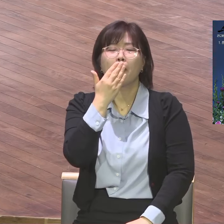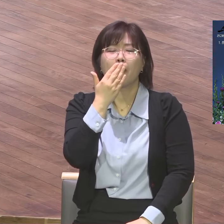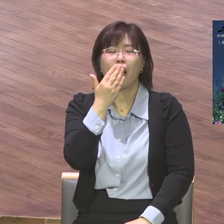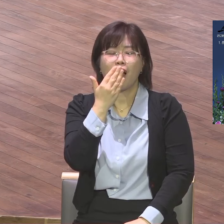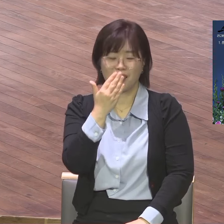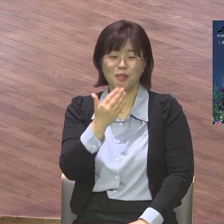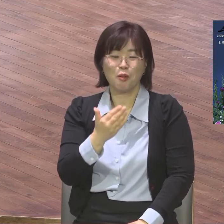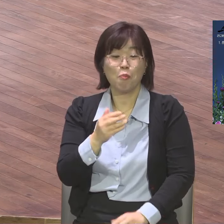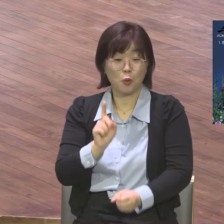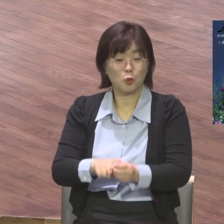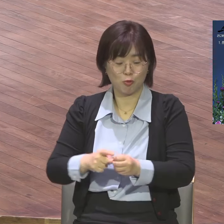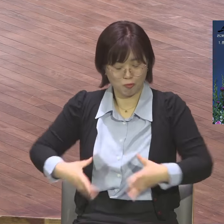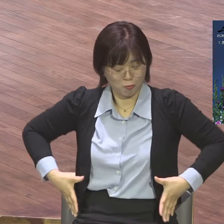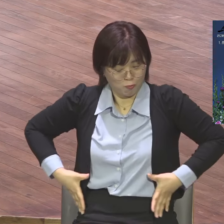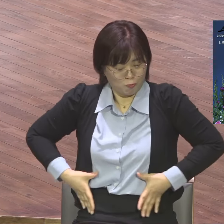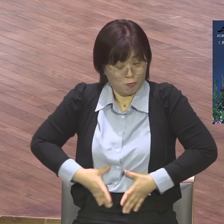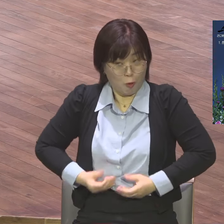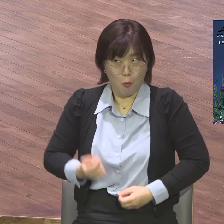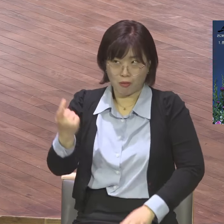여러분